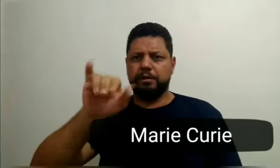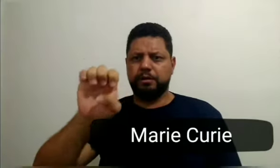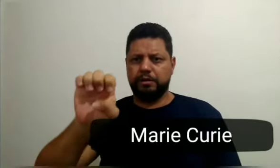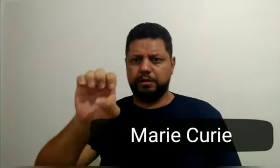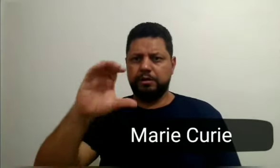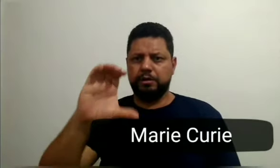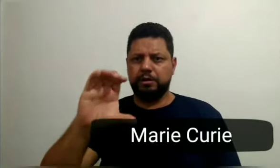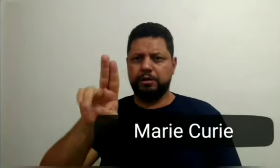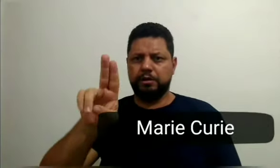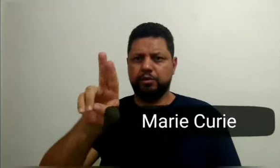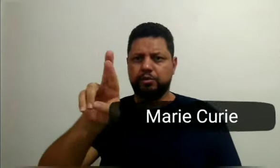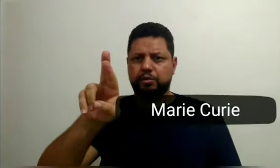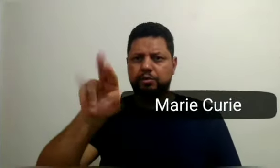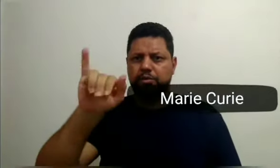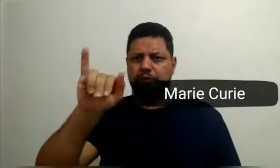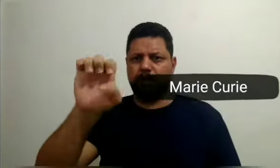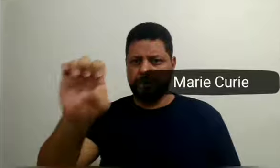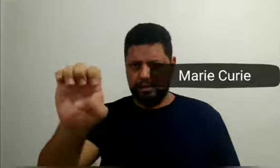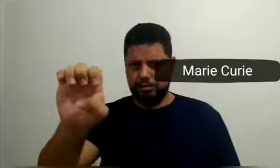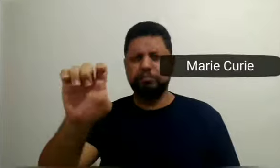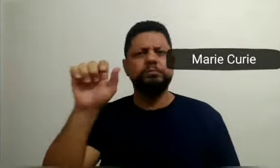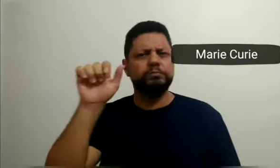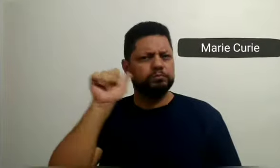Marie Curie,